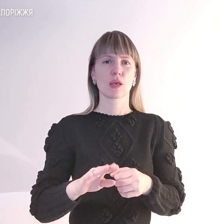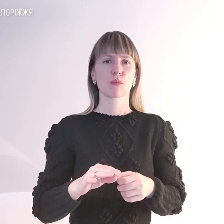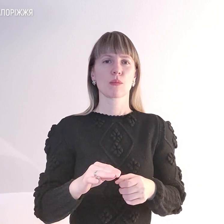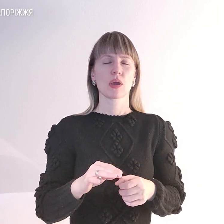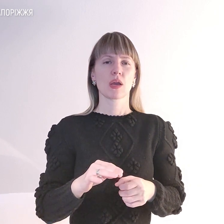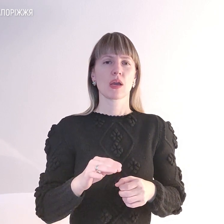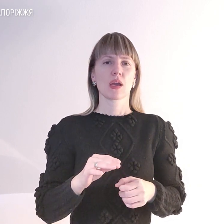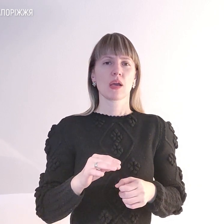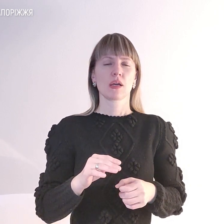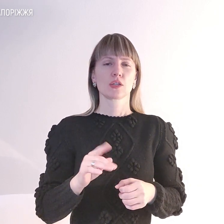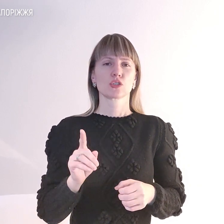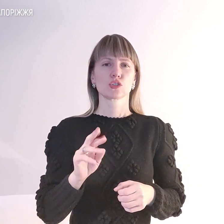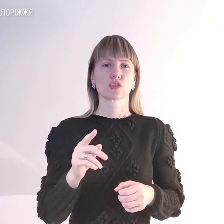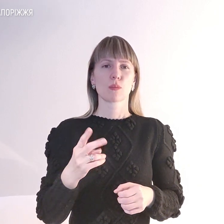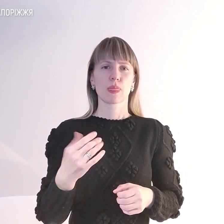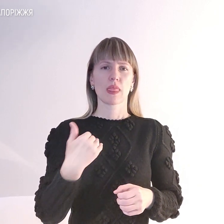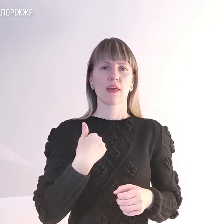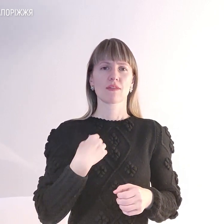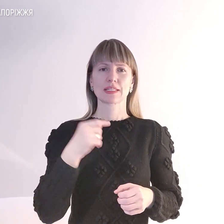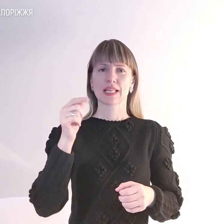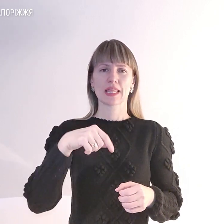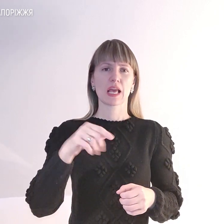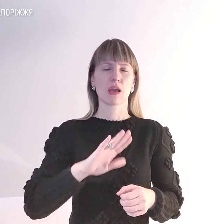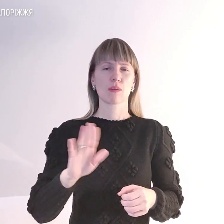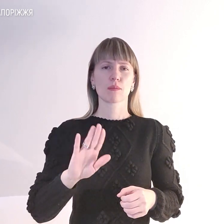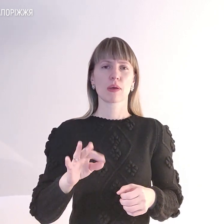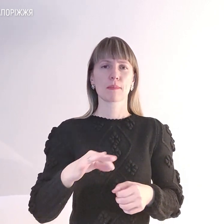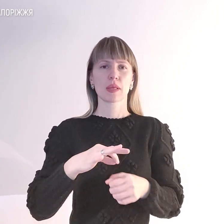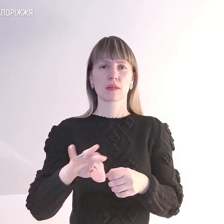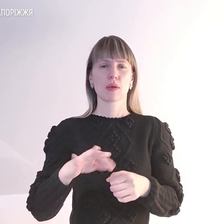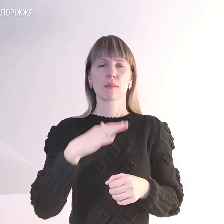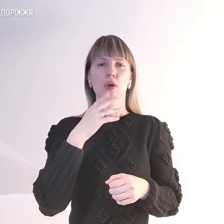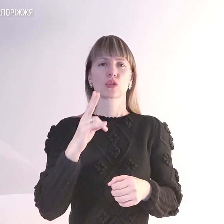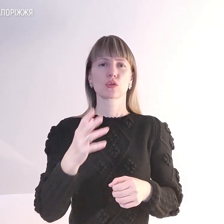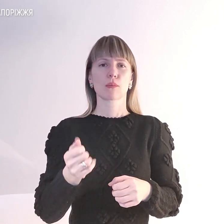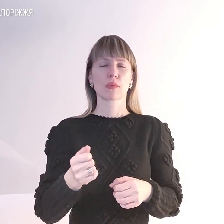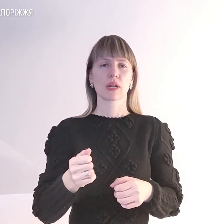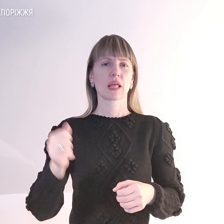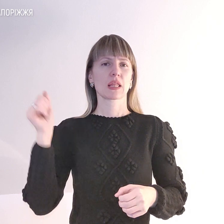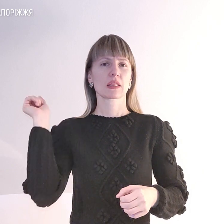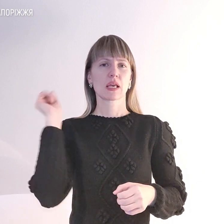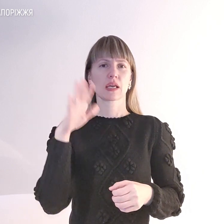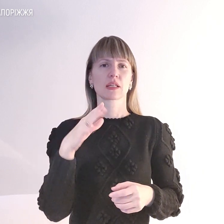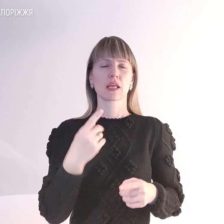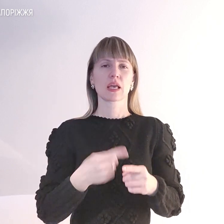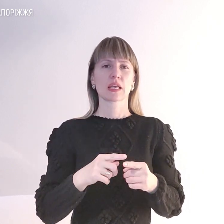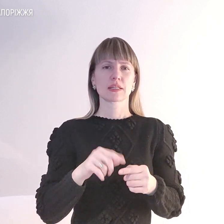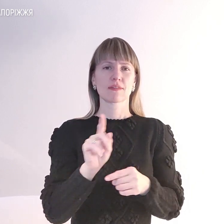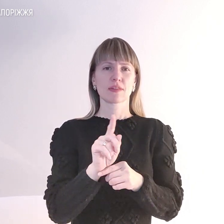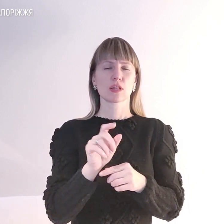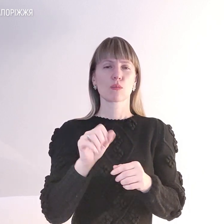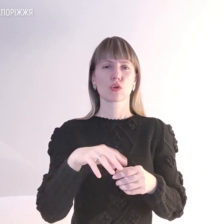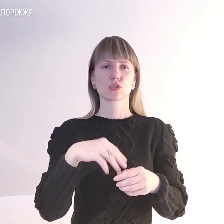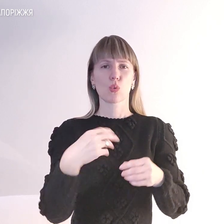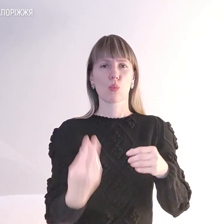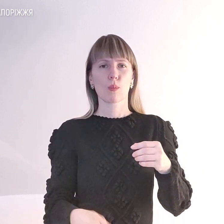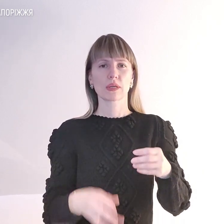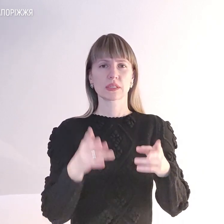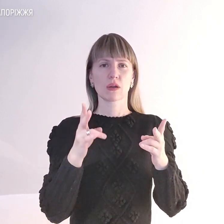від тебе, щоб на вас не капало. Ось підпалив, і багато хто бере, і ось так іде. І ось цей фітиль може і випасти, і травмувати. Якщо